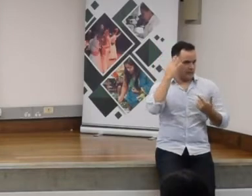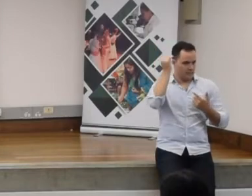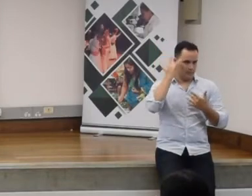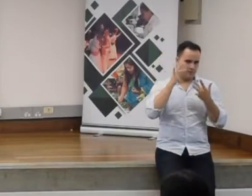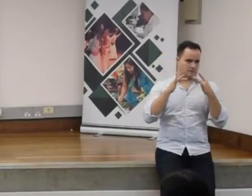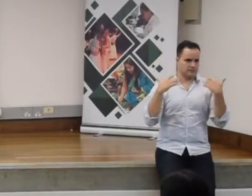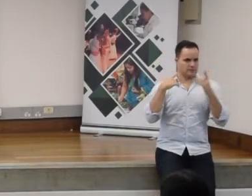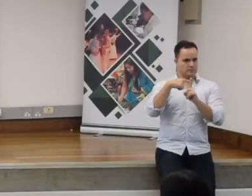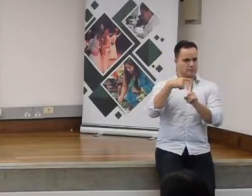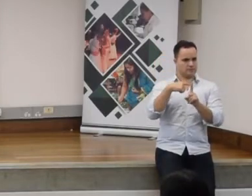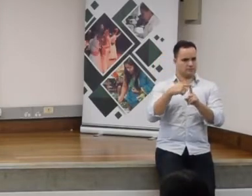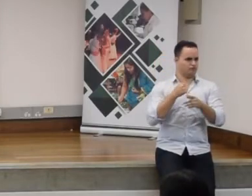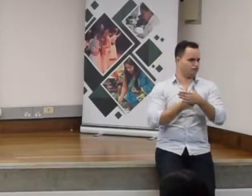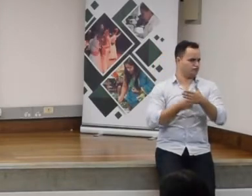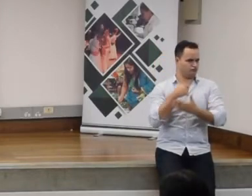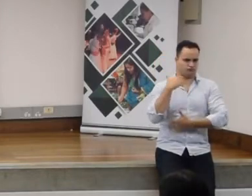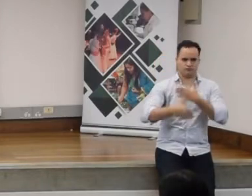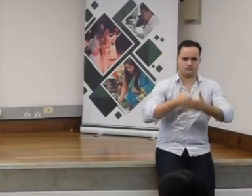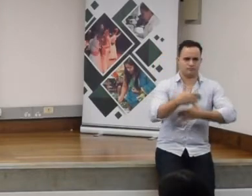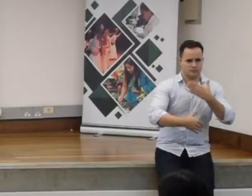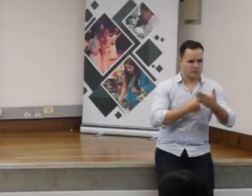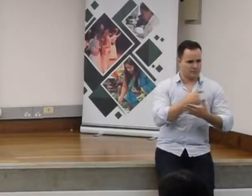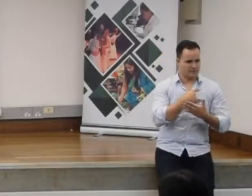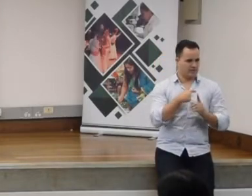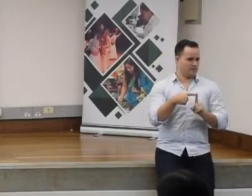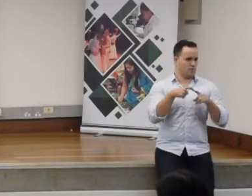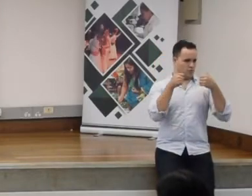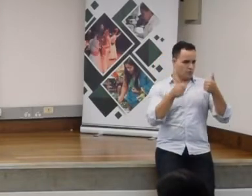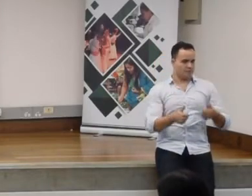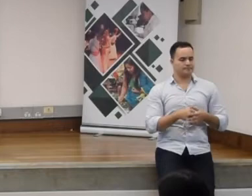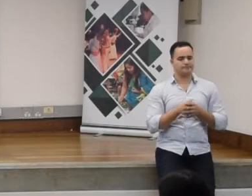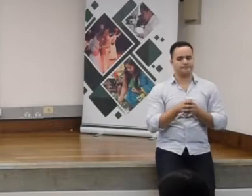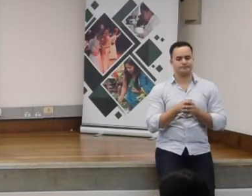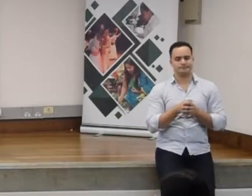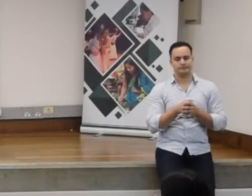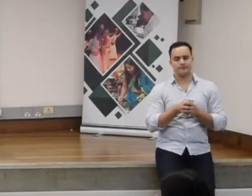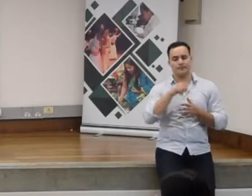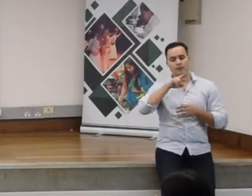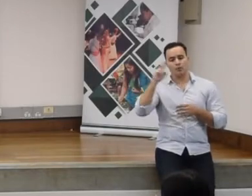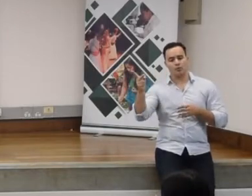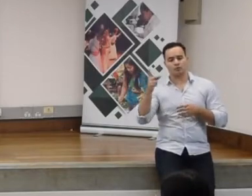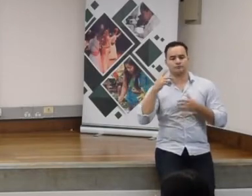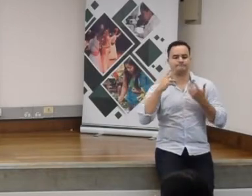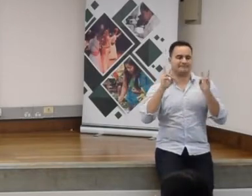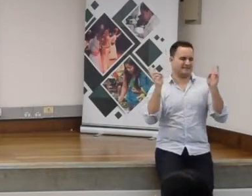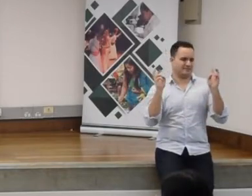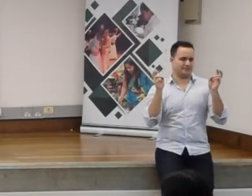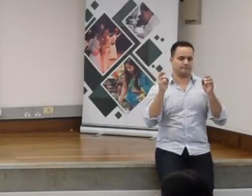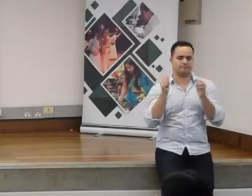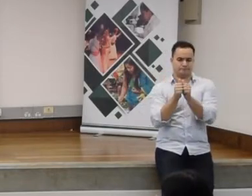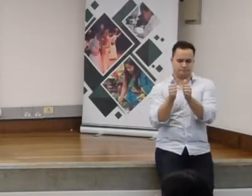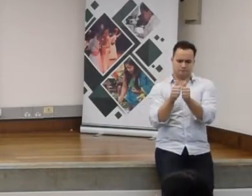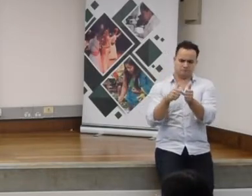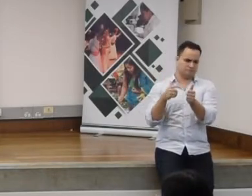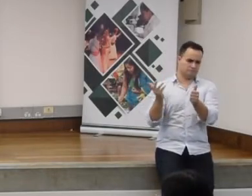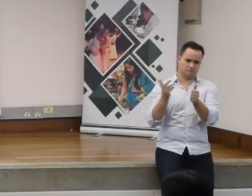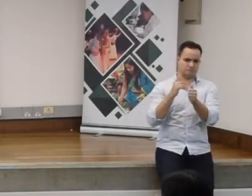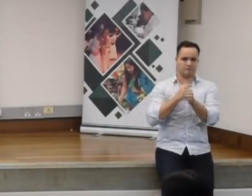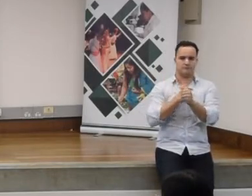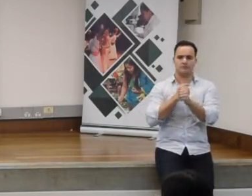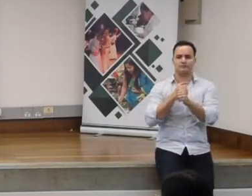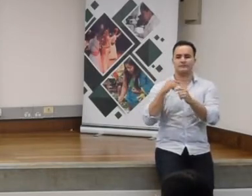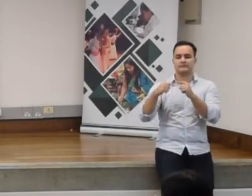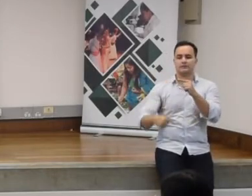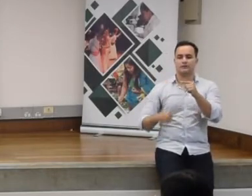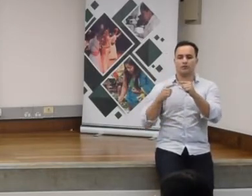seguir impulsando estos asuntos en la universidad. Asimismo, en materia de acompañamientos, contemplamos acompañamientos focalizados por ciclo